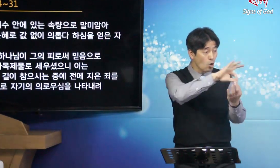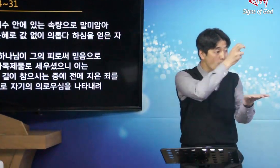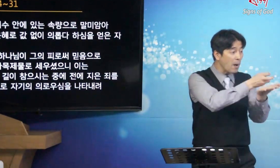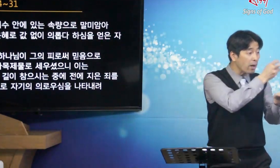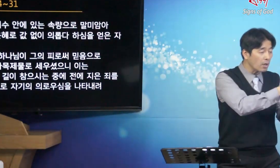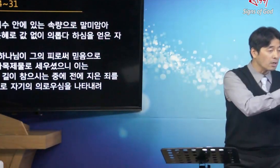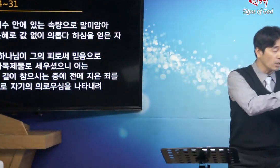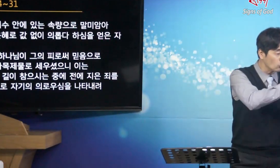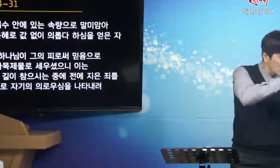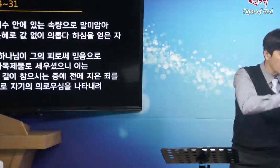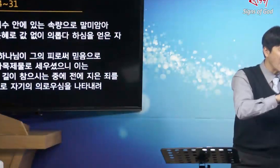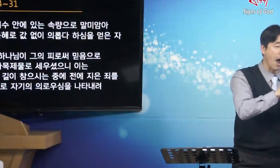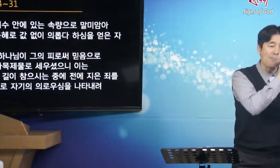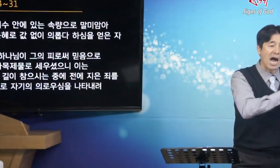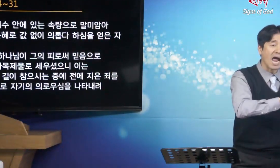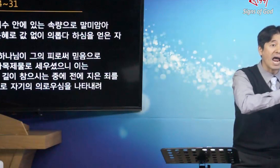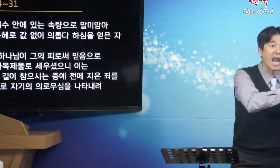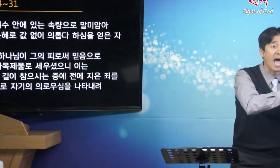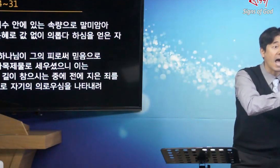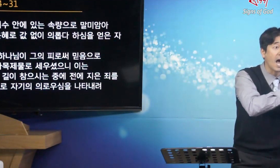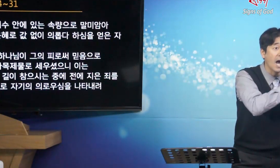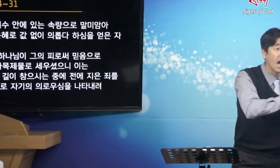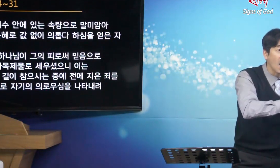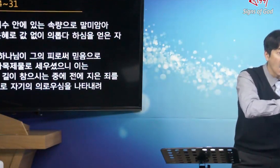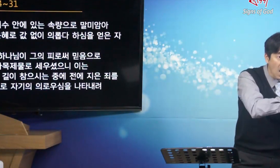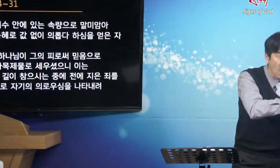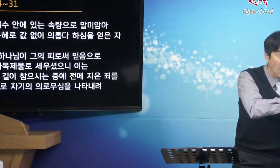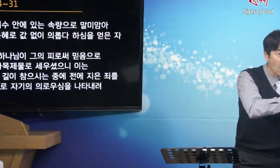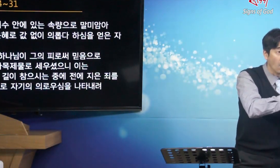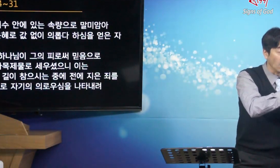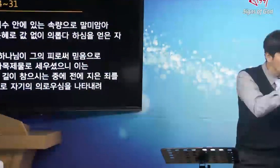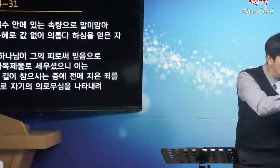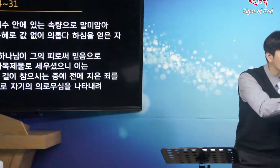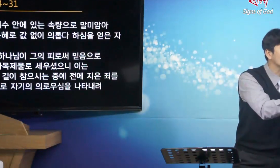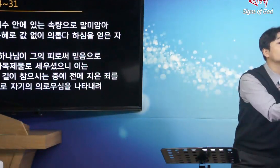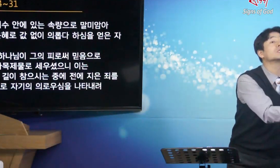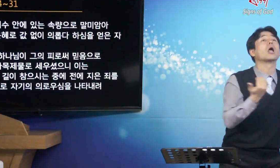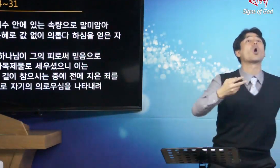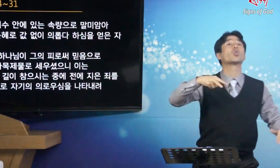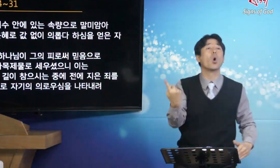아니라 율법 안에 할례에 대한 부분도 있습니다.